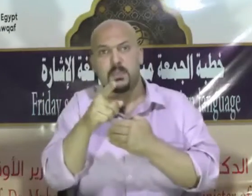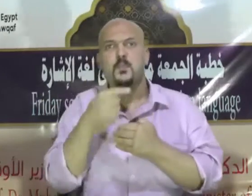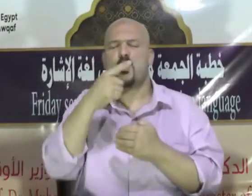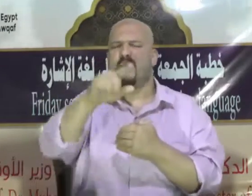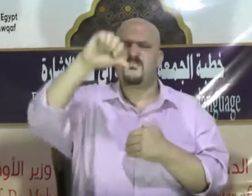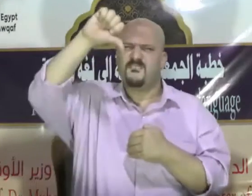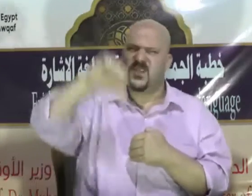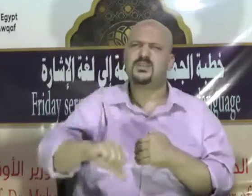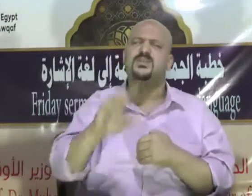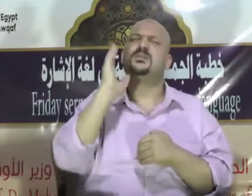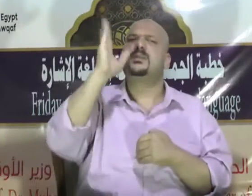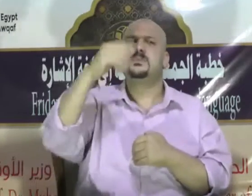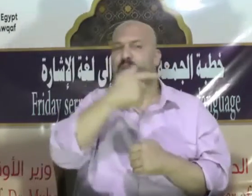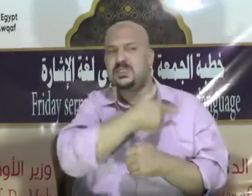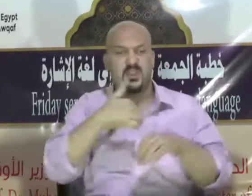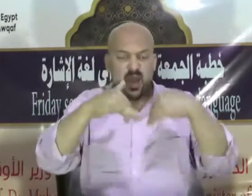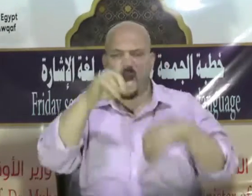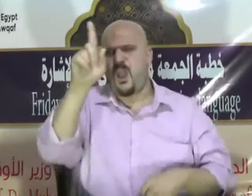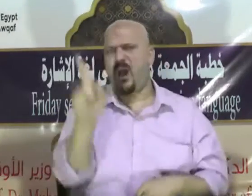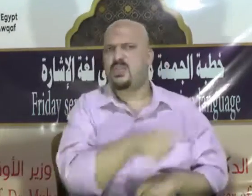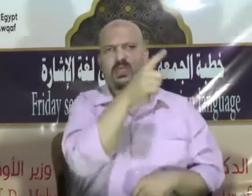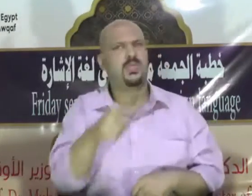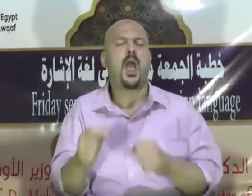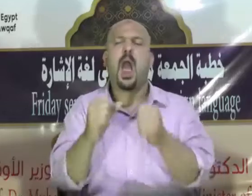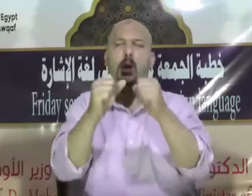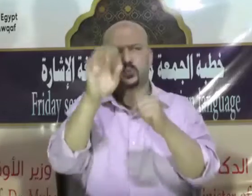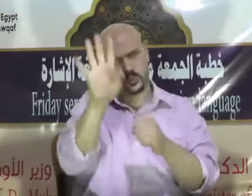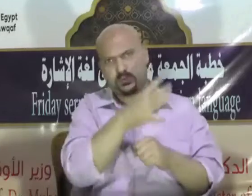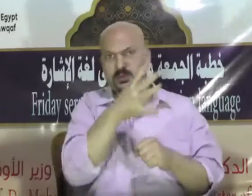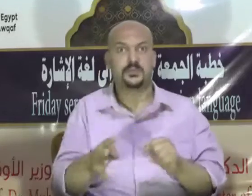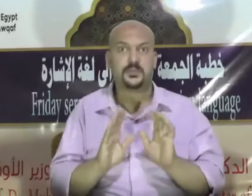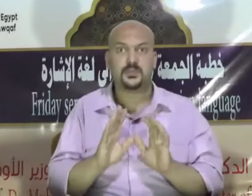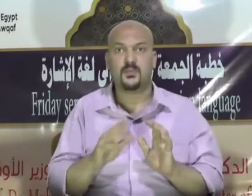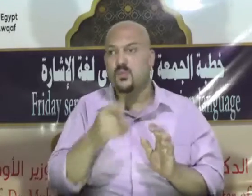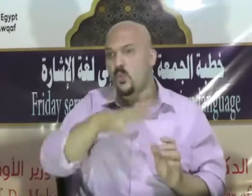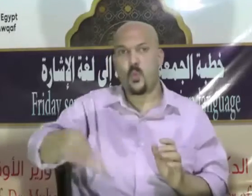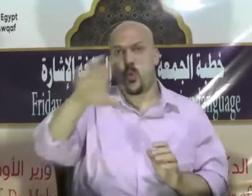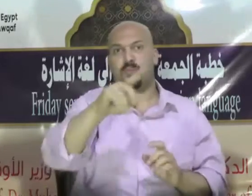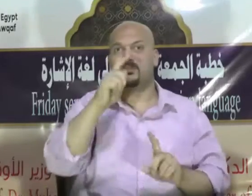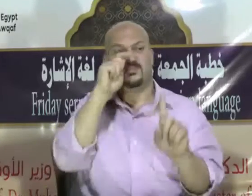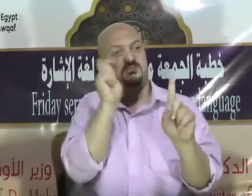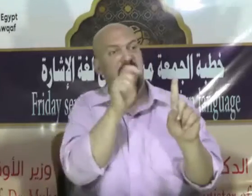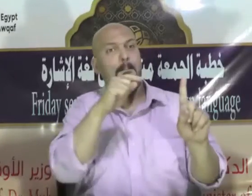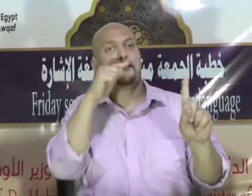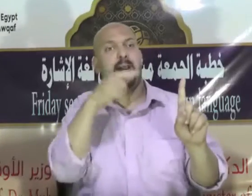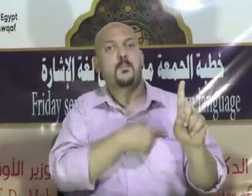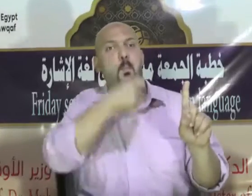سبحانه: والذين يؤذون المؤمنين والمؤمنات بغير ما اكتسبوا فقد